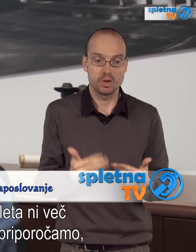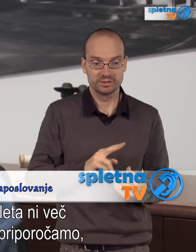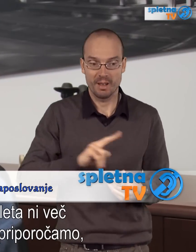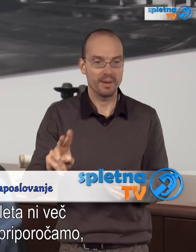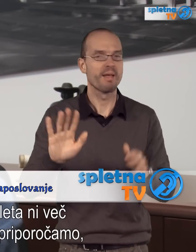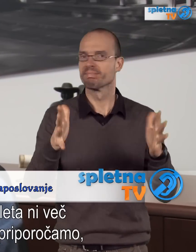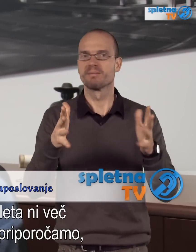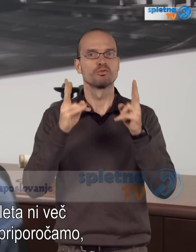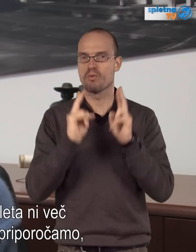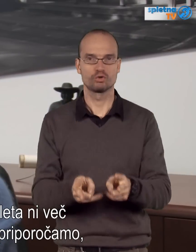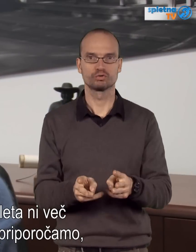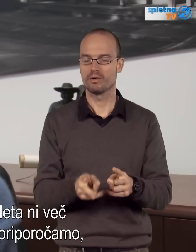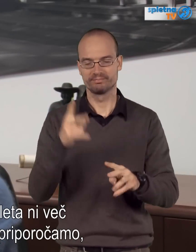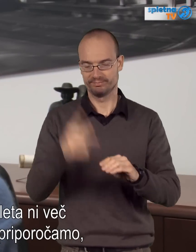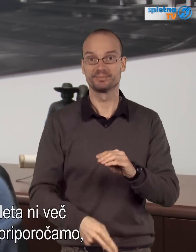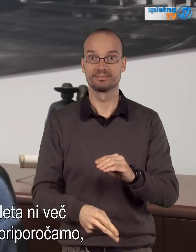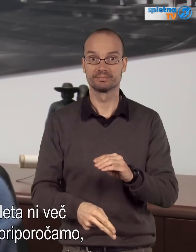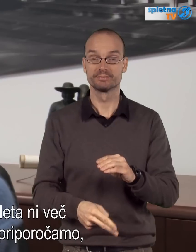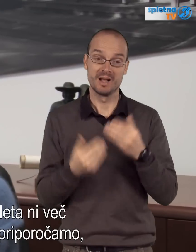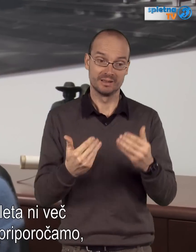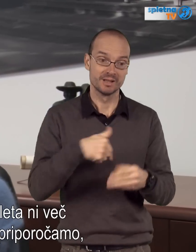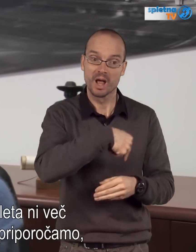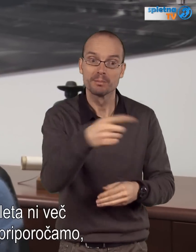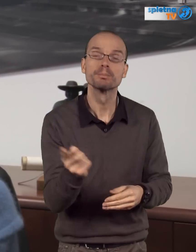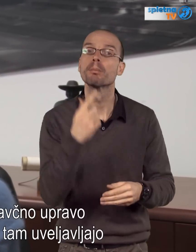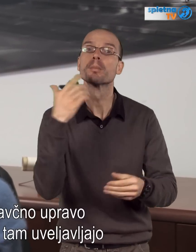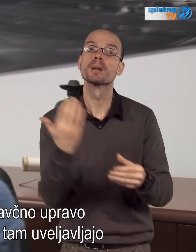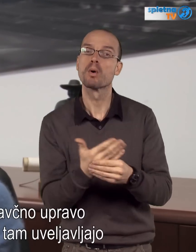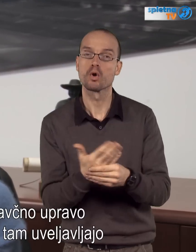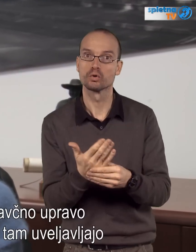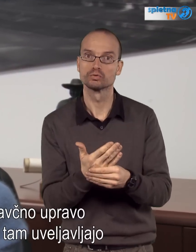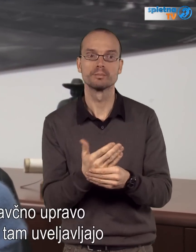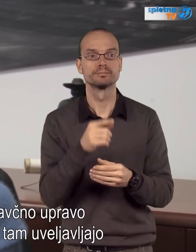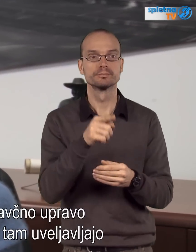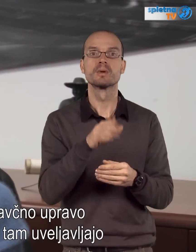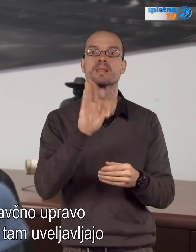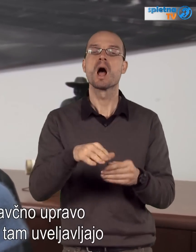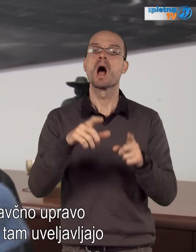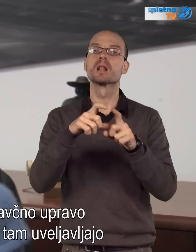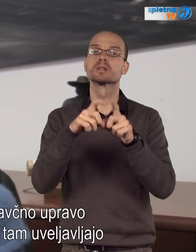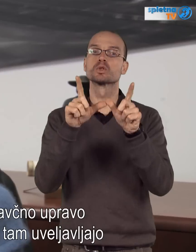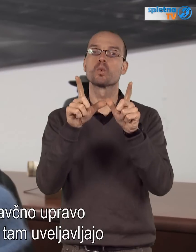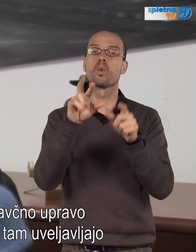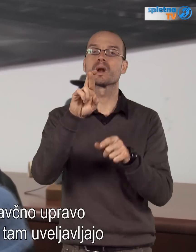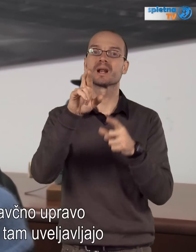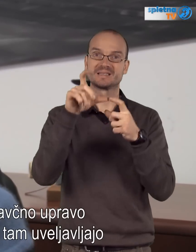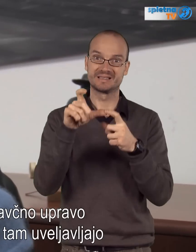več omogočeno, lahko priporočamo, da se obrnejo na DURS in tam